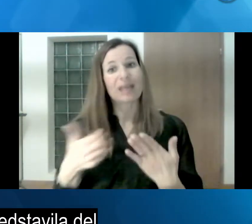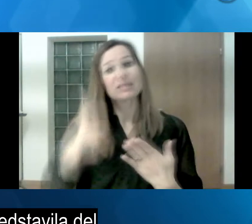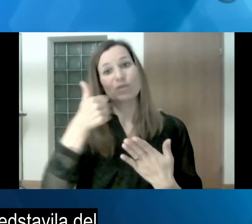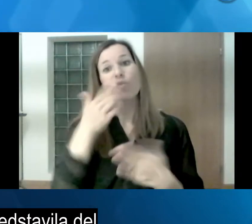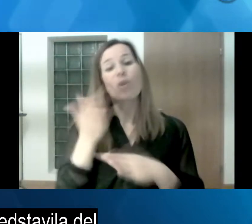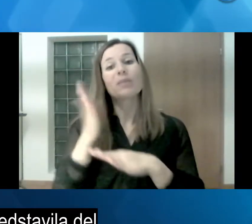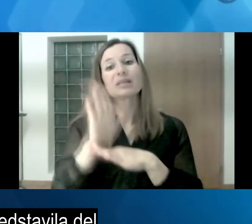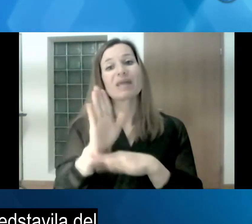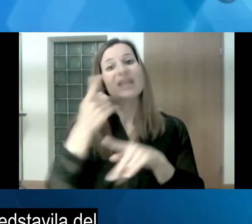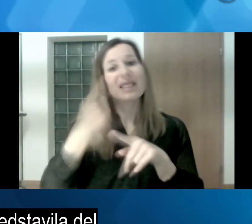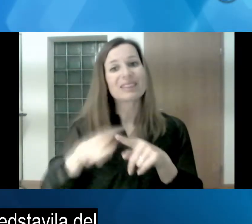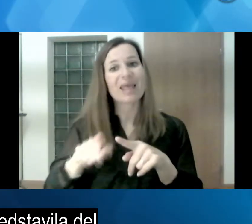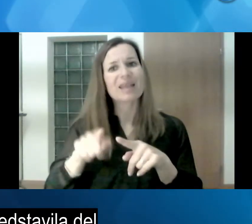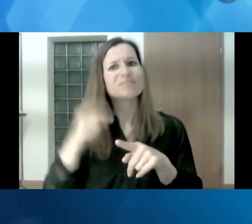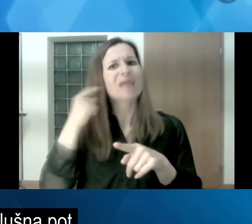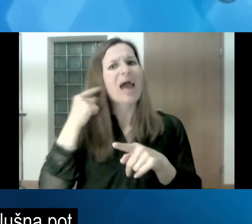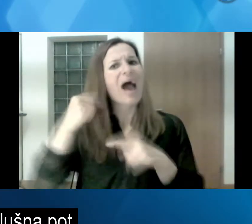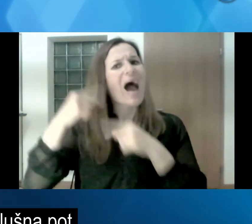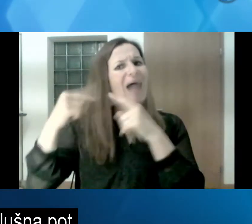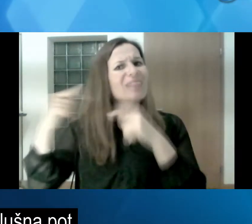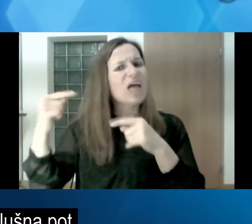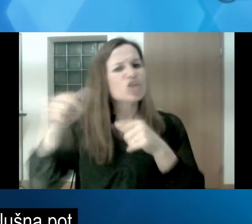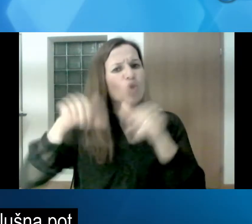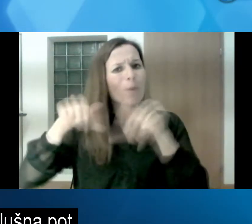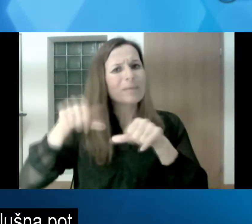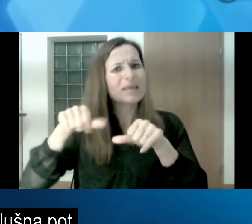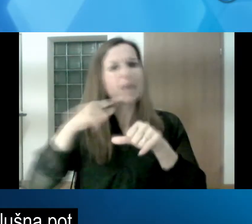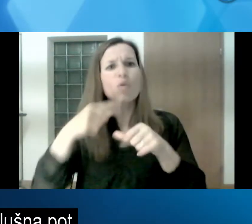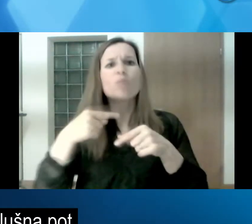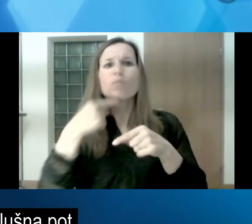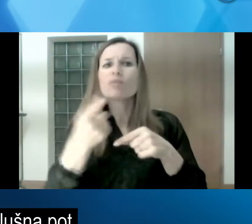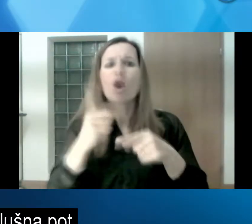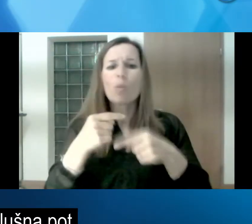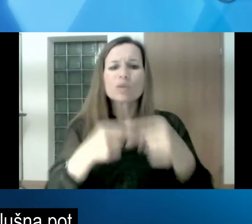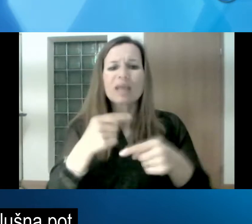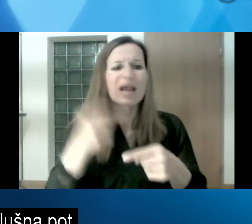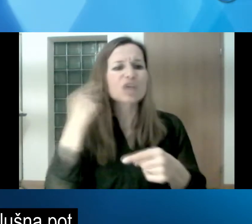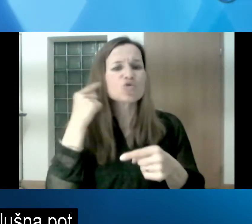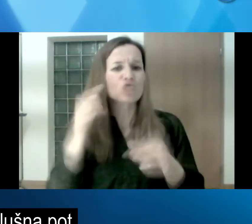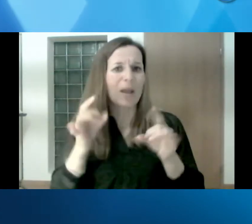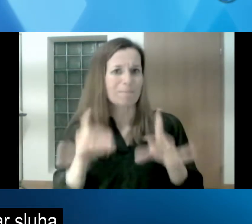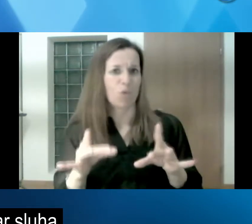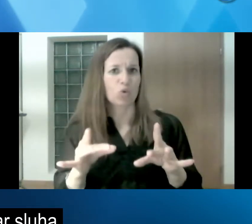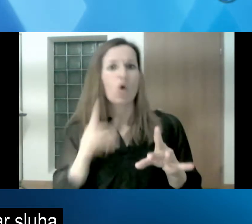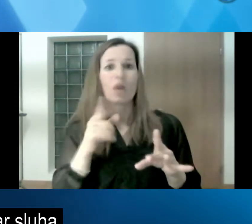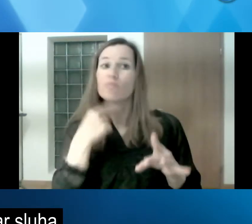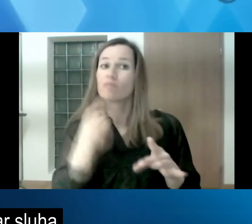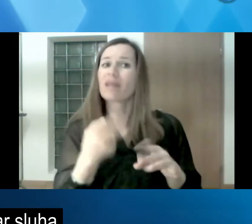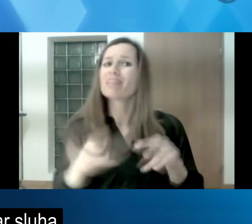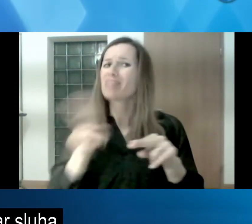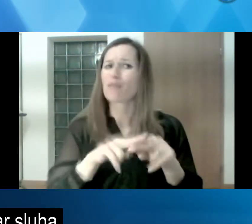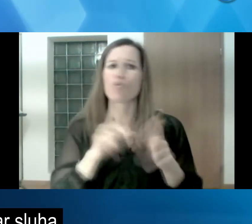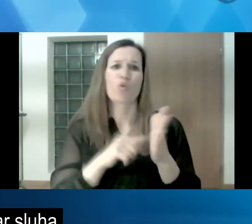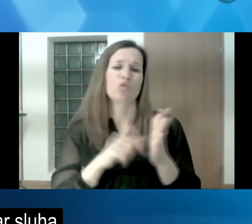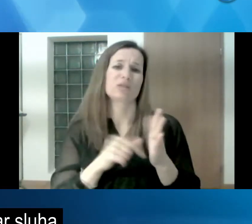del anatomije, kjer boste izvedeli, kako poteka slušna pot. Spregovorila bo o najbolj pogostih vzrokih okvar